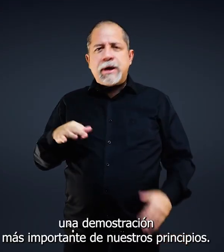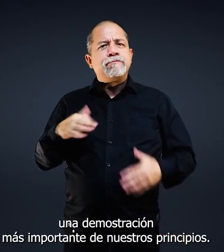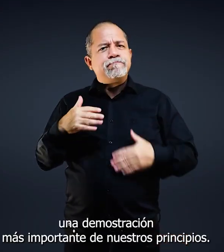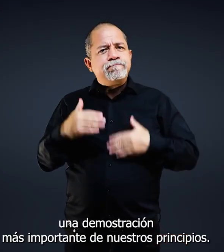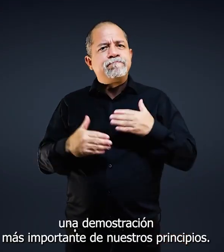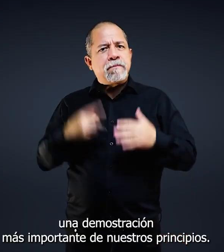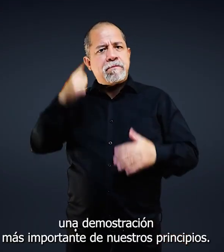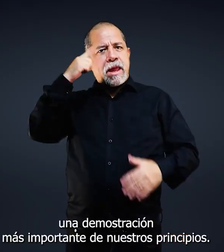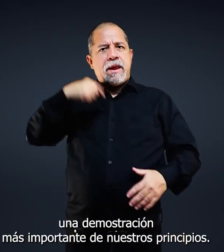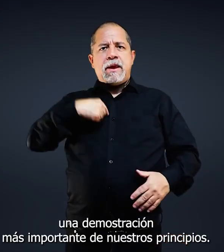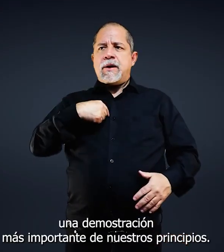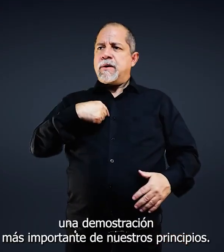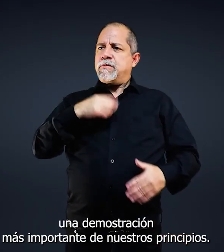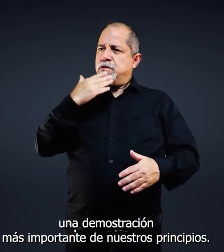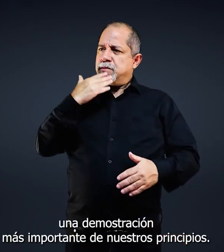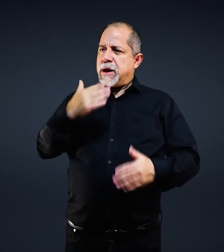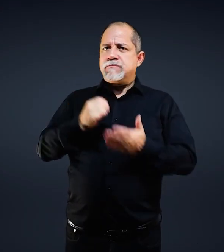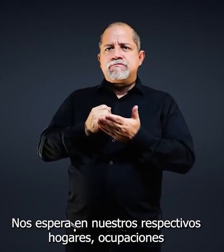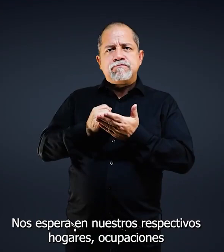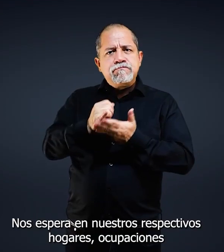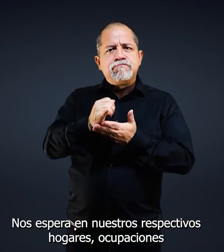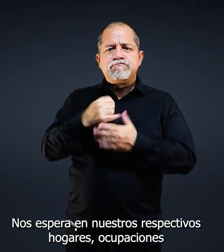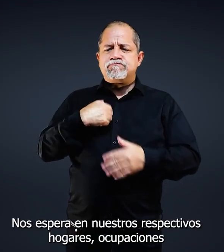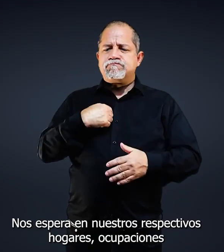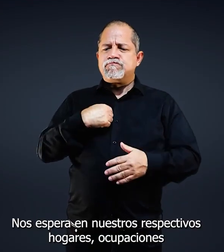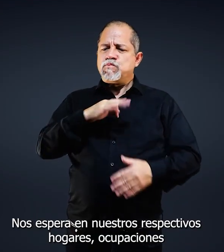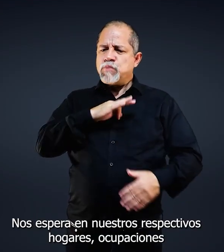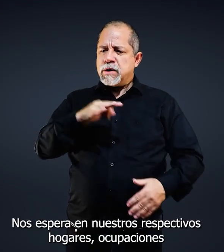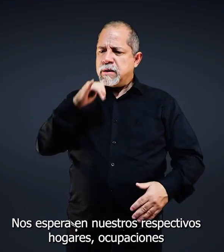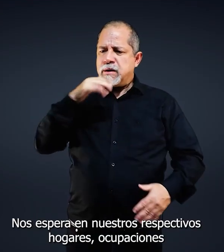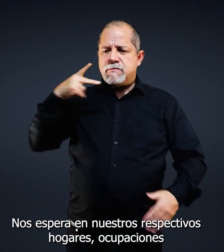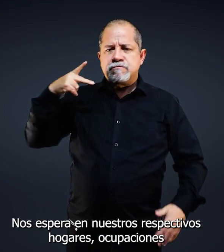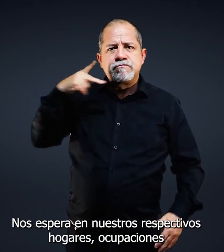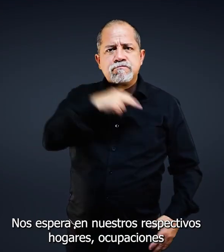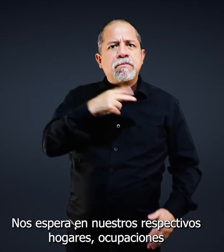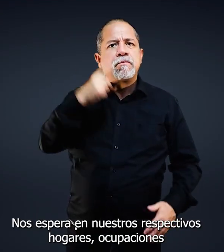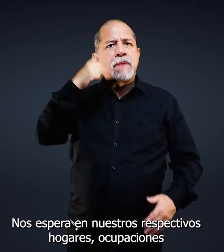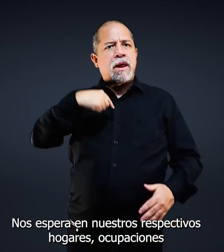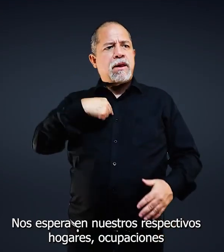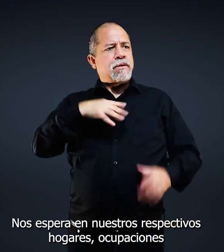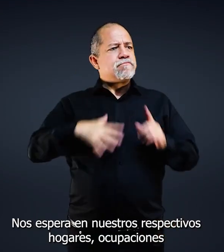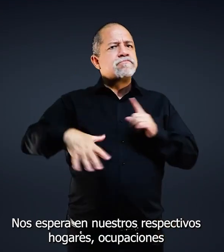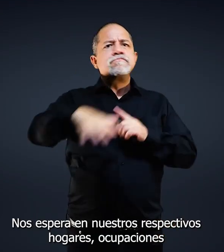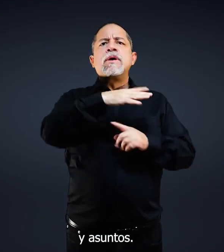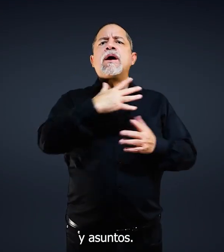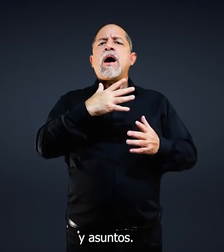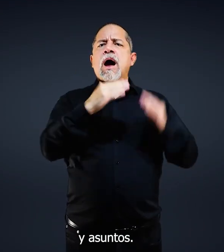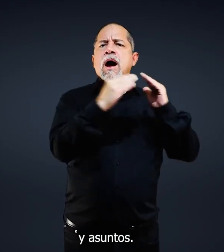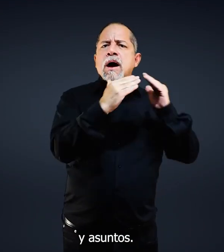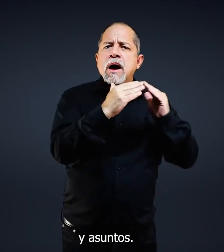importante de nuestros principios nos espera en nuestros respectivos hogares, ocupaciones y asuntos.